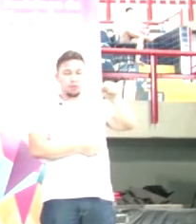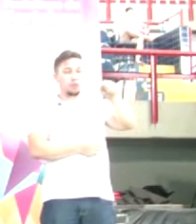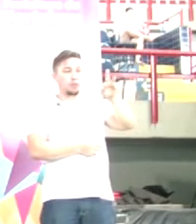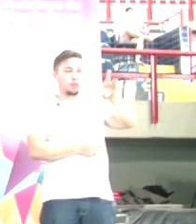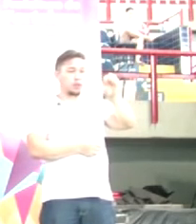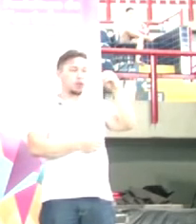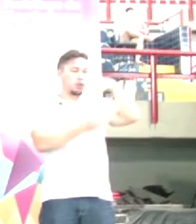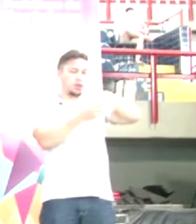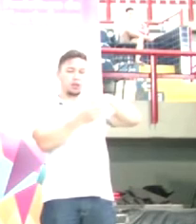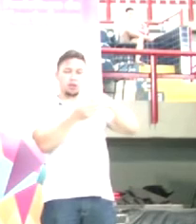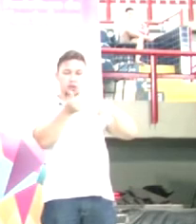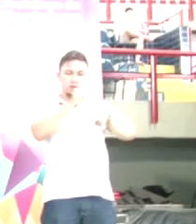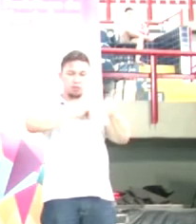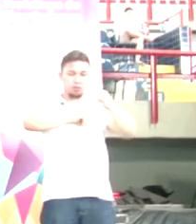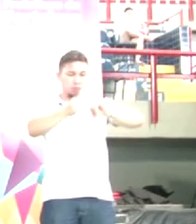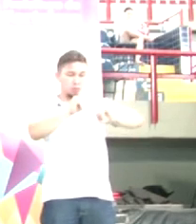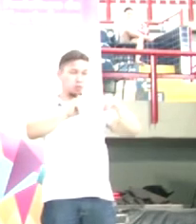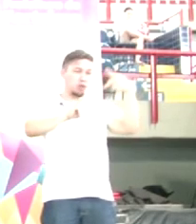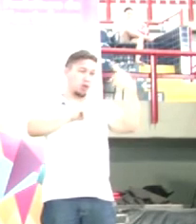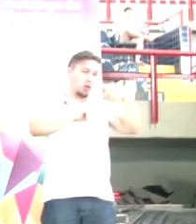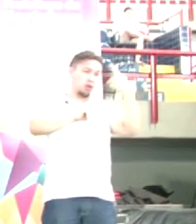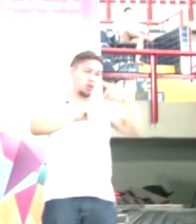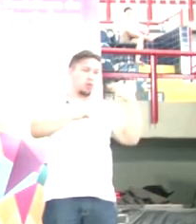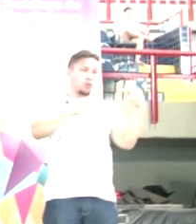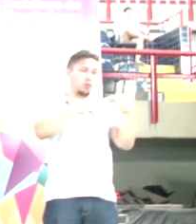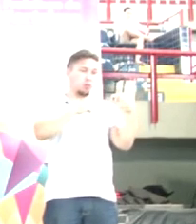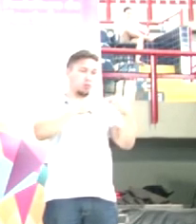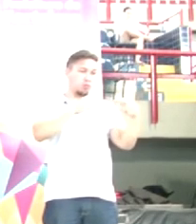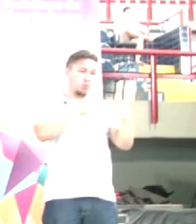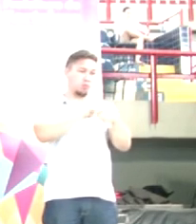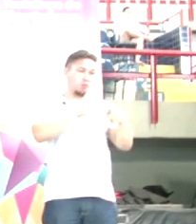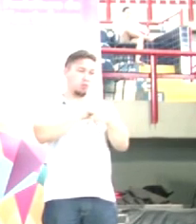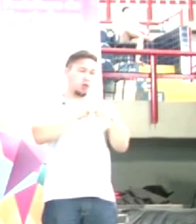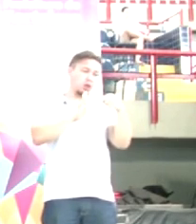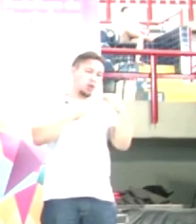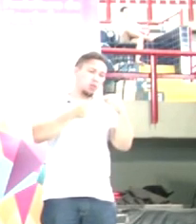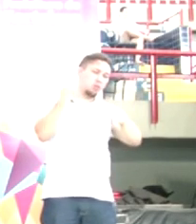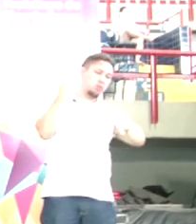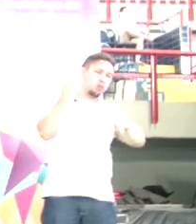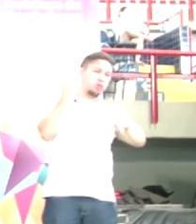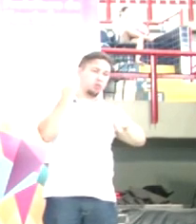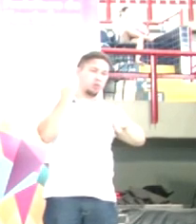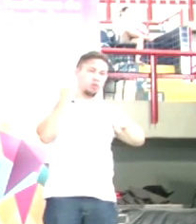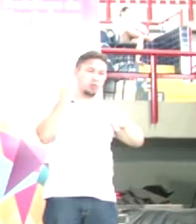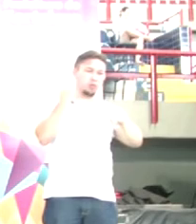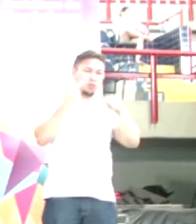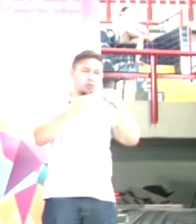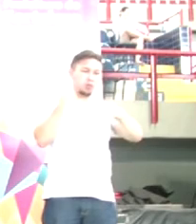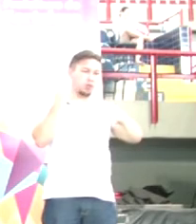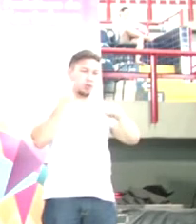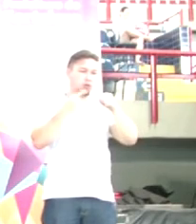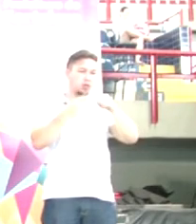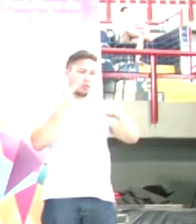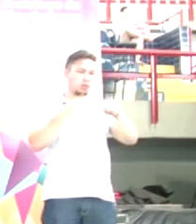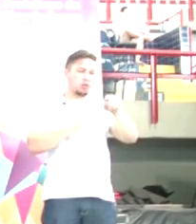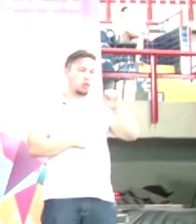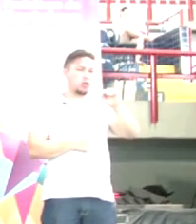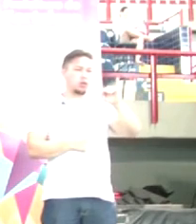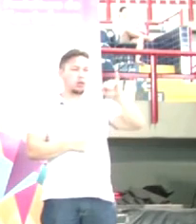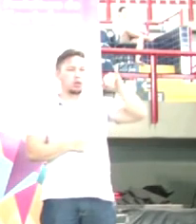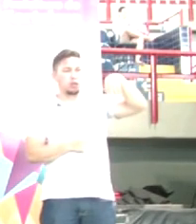composição. Esse enxofre é um componente indesejável, grife isso aí, ó,